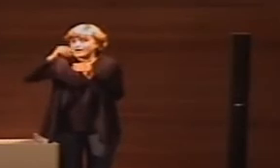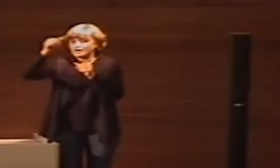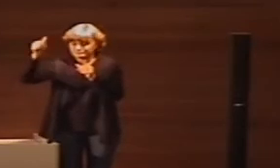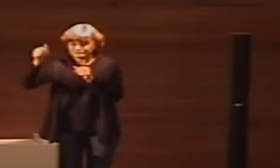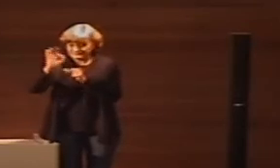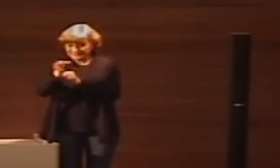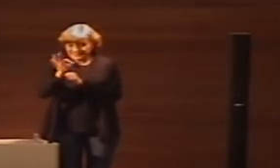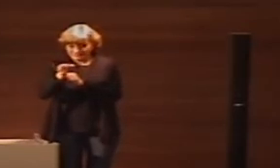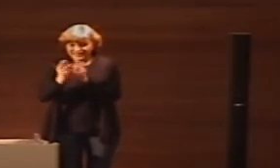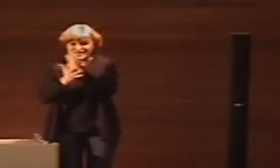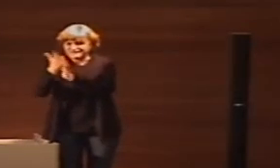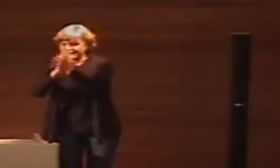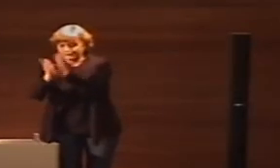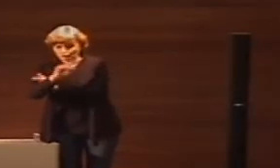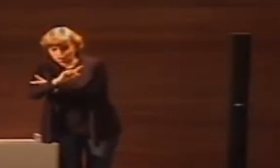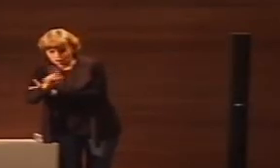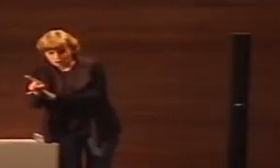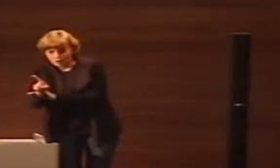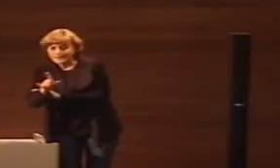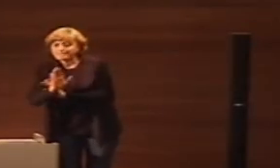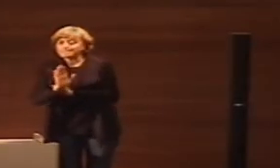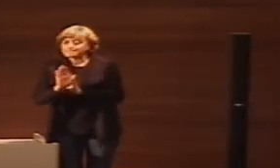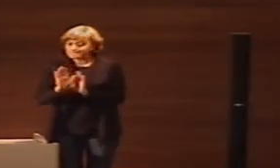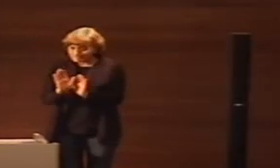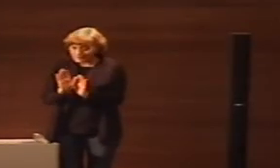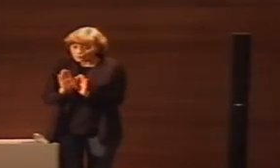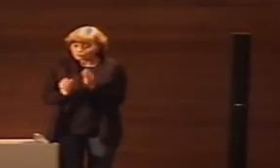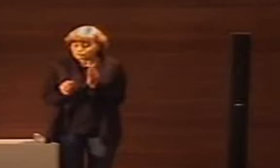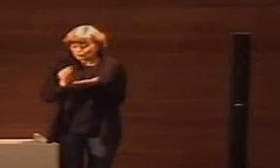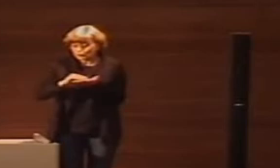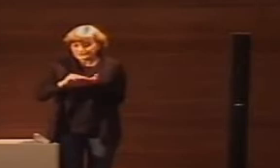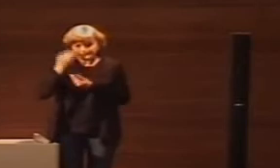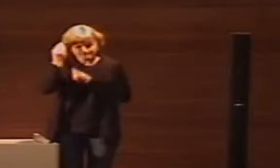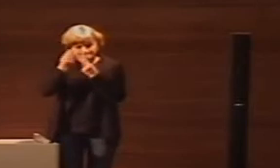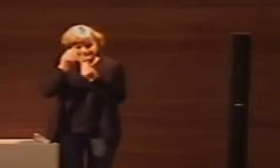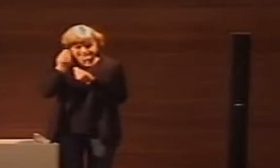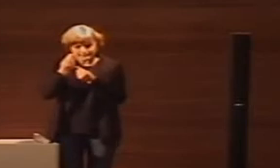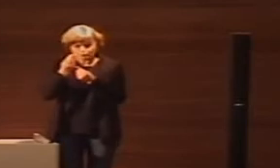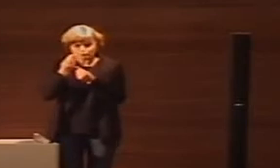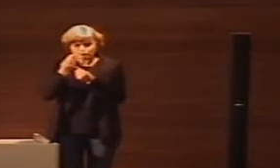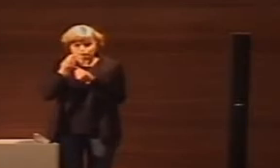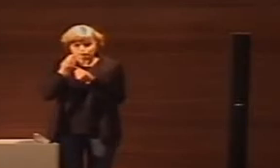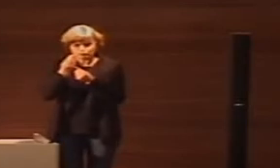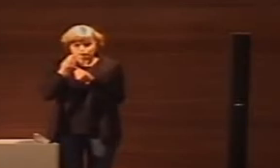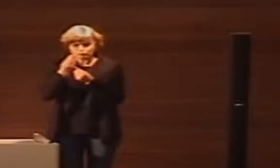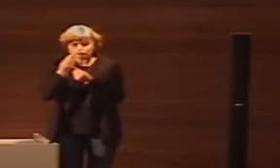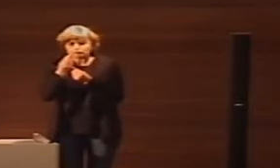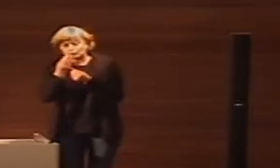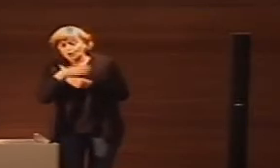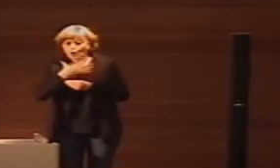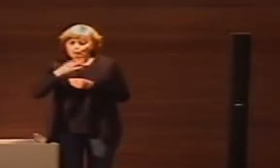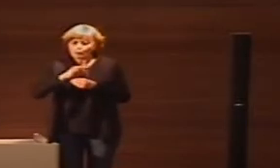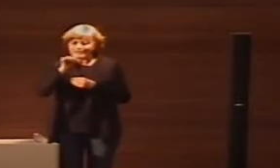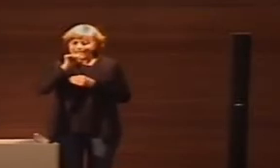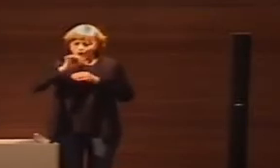a incineradoras o a vertederos con los problemas que esto ocasiona, pero a veces pensamos que la mayoría de las salidas son bioestabilizados o